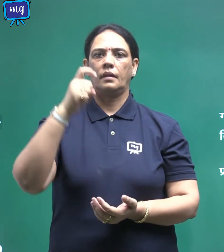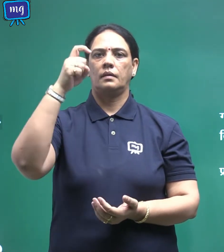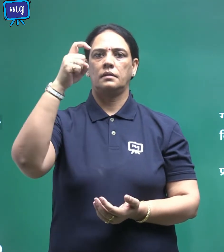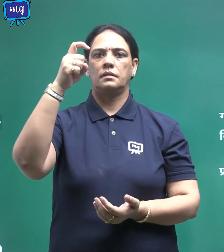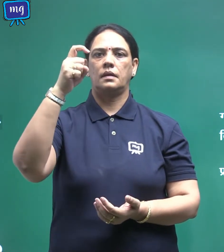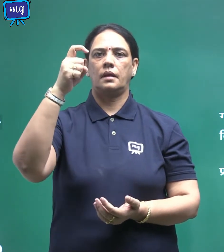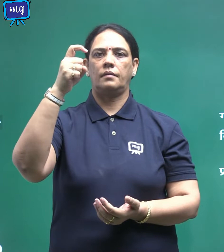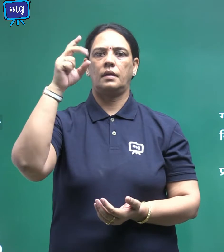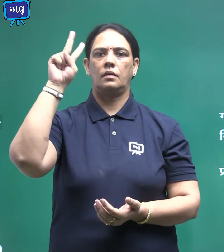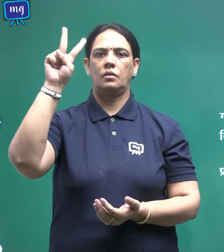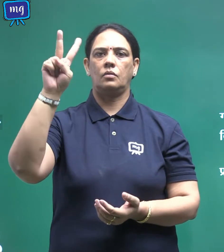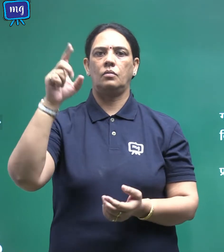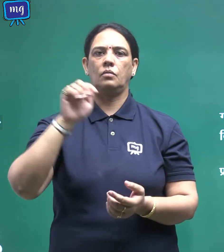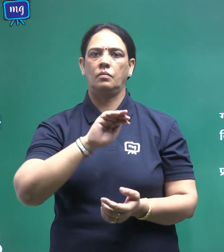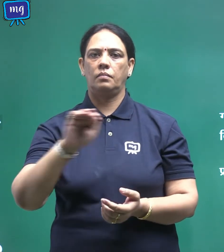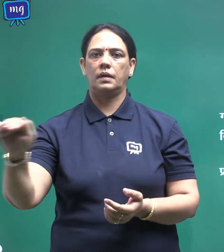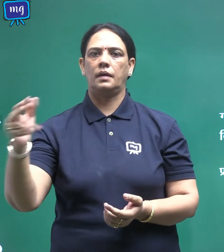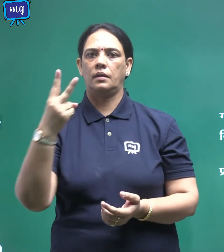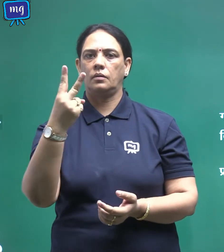72/2